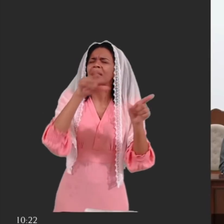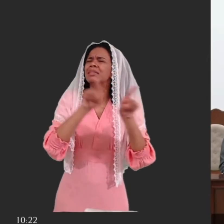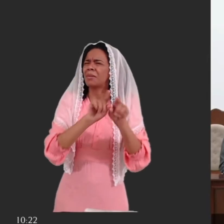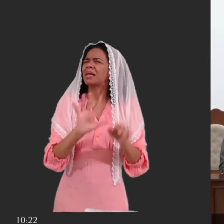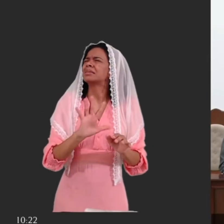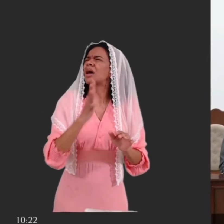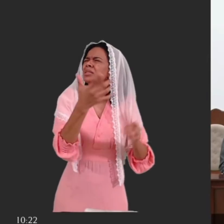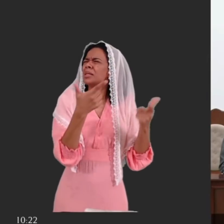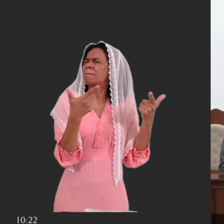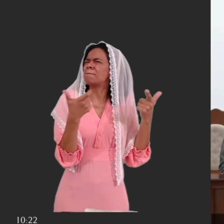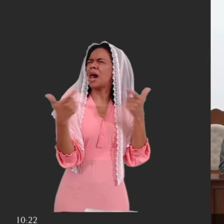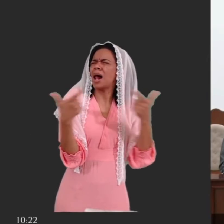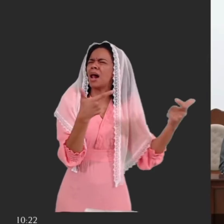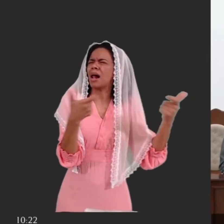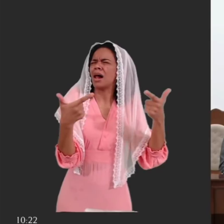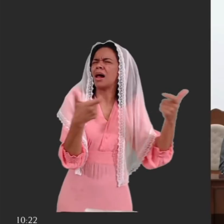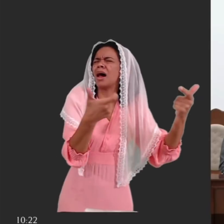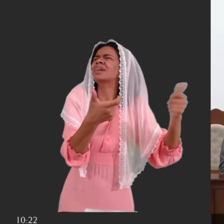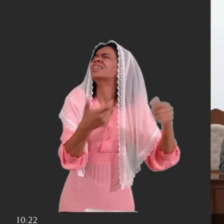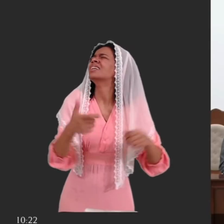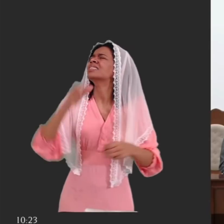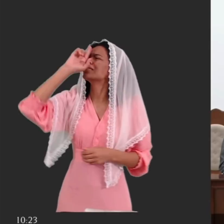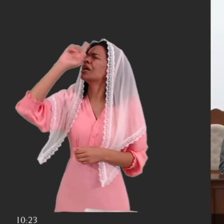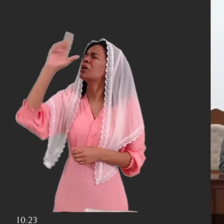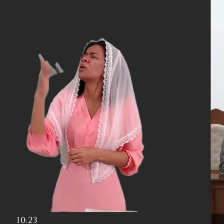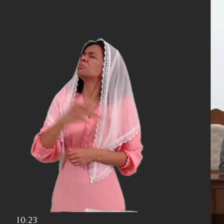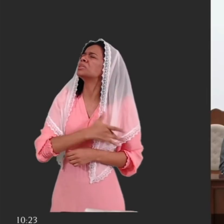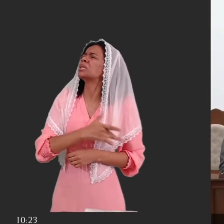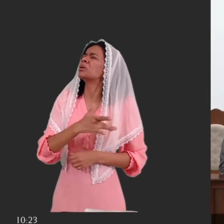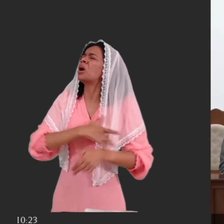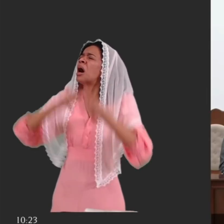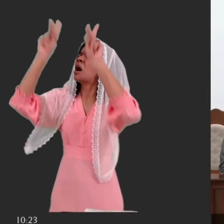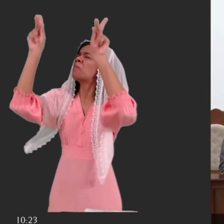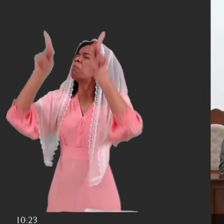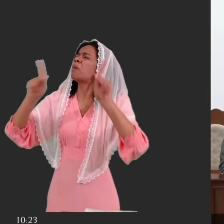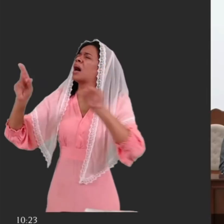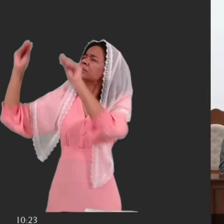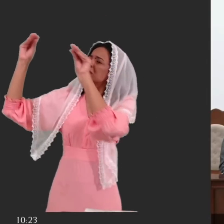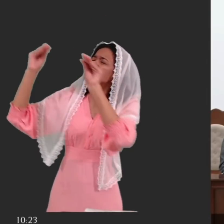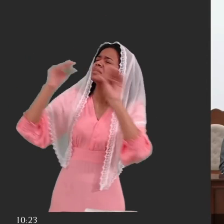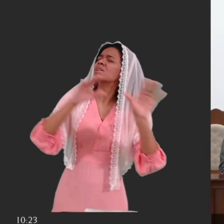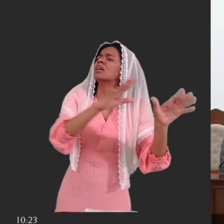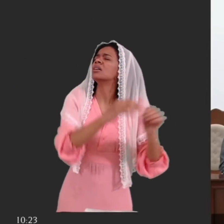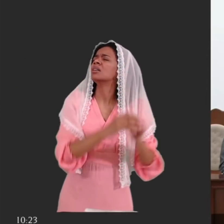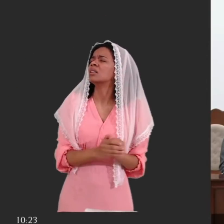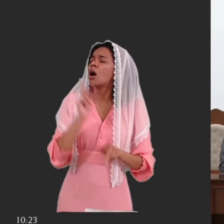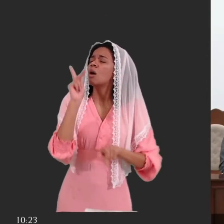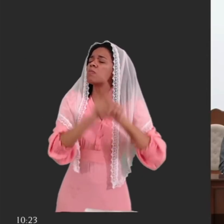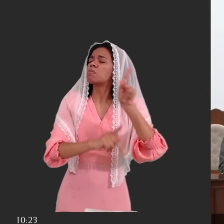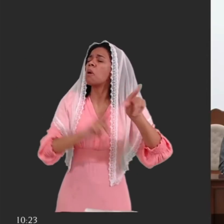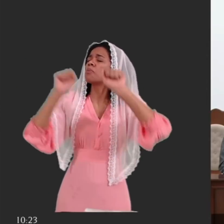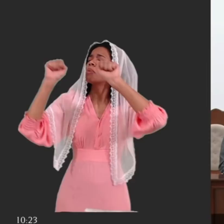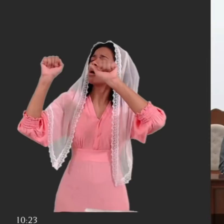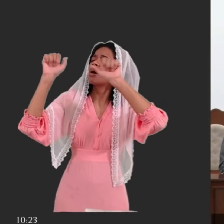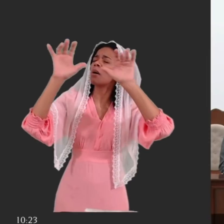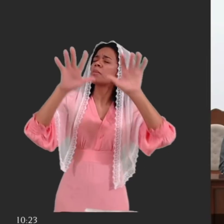em guerra, Senhor, tem piedade, que haja paz no mundo também. Abençoe o Teu povo em